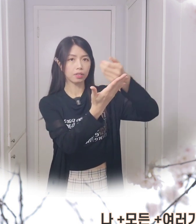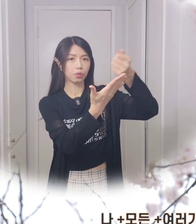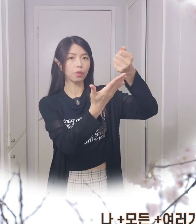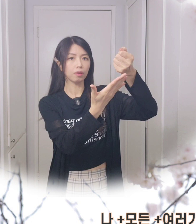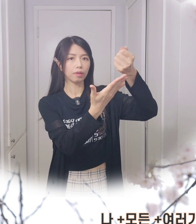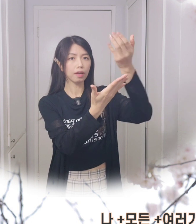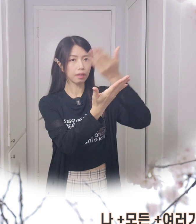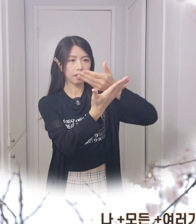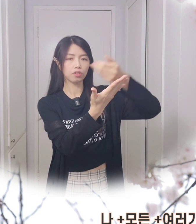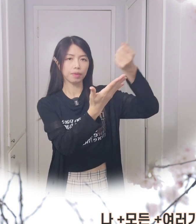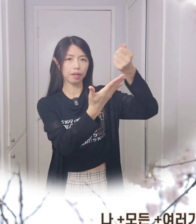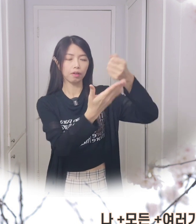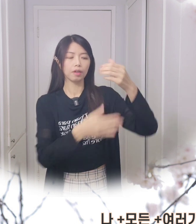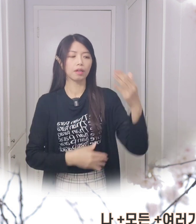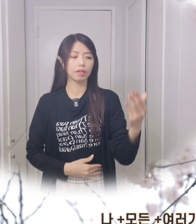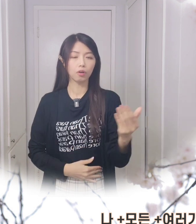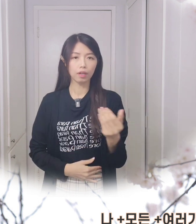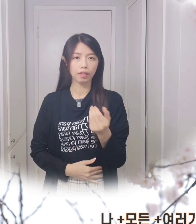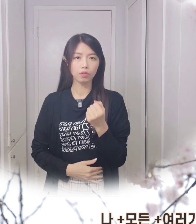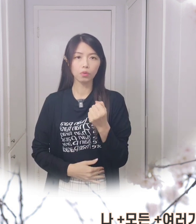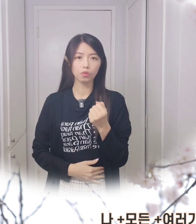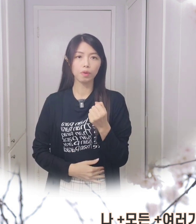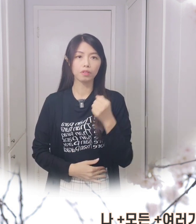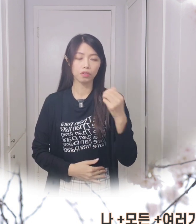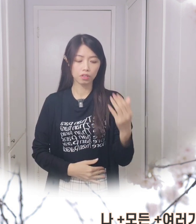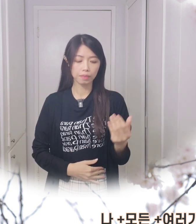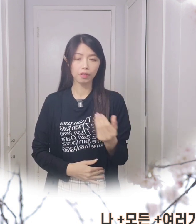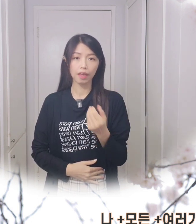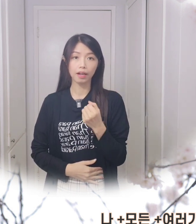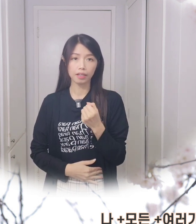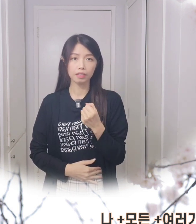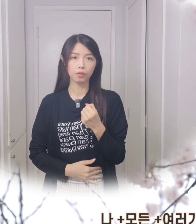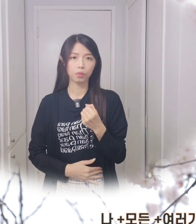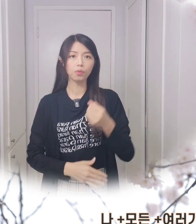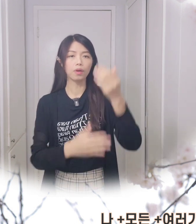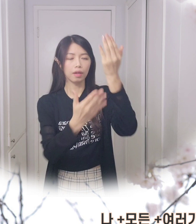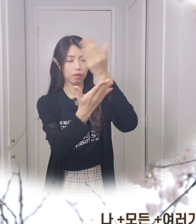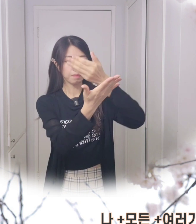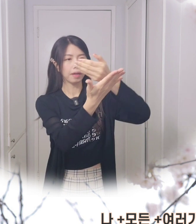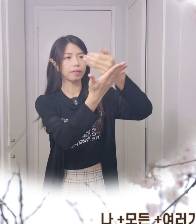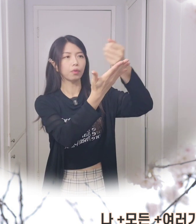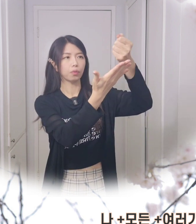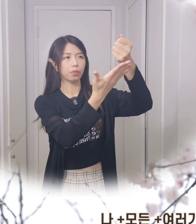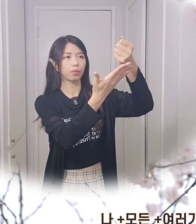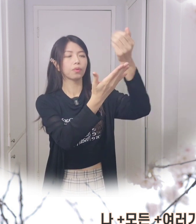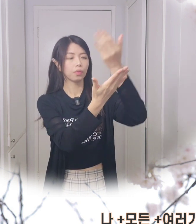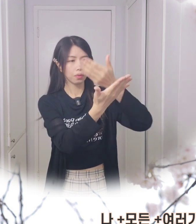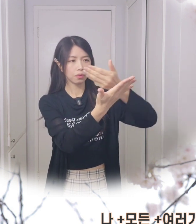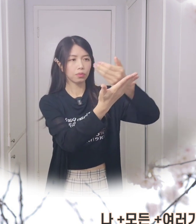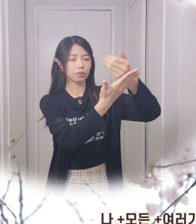가져가시도록 이렇게 해주시면 돼요. 이렇게 내 쪽으로 주먹을 띄워주시면 내가 가시는 거고 이렇게 반대로